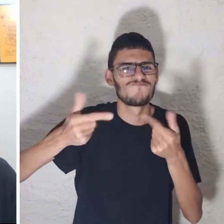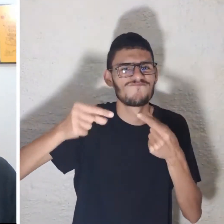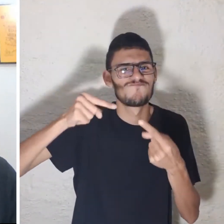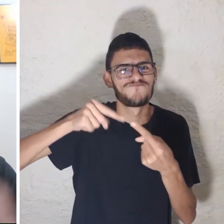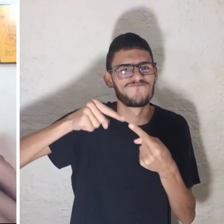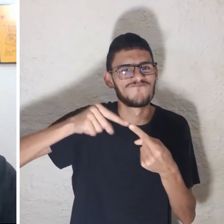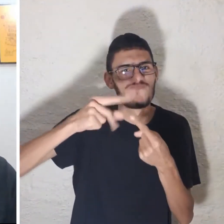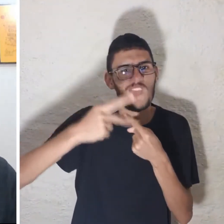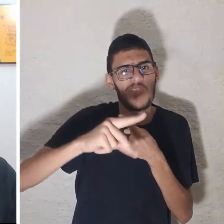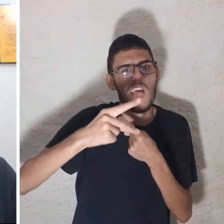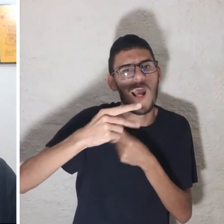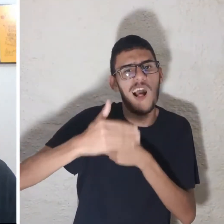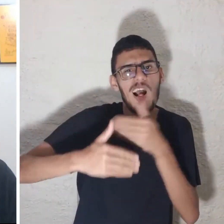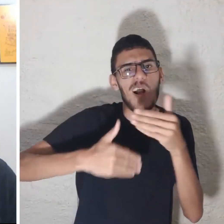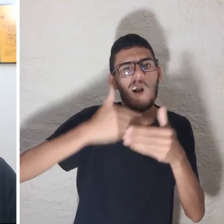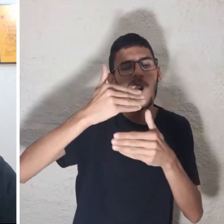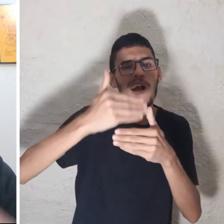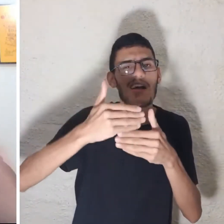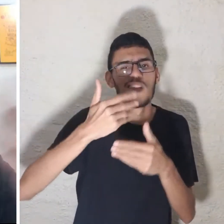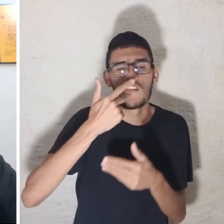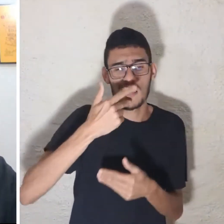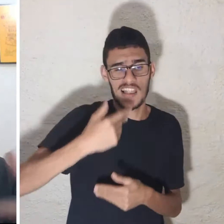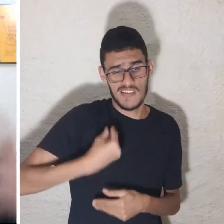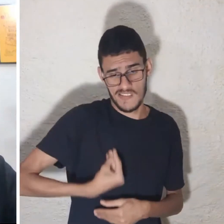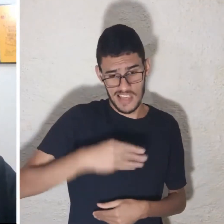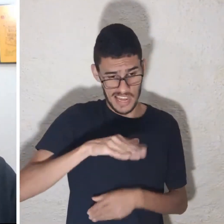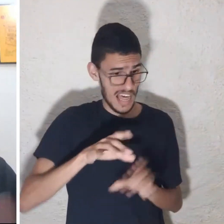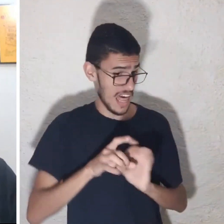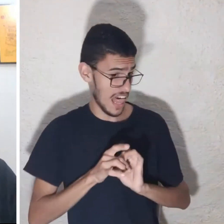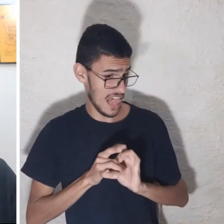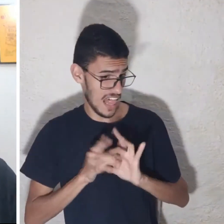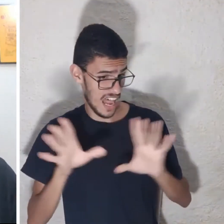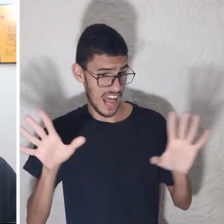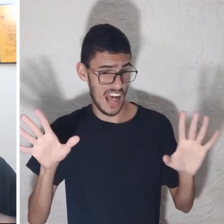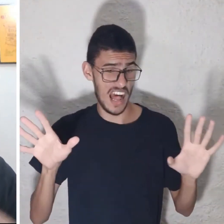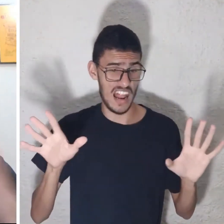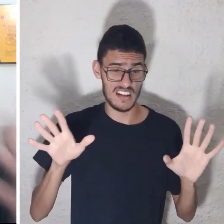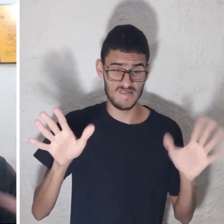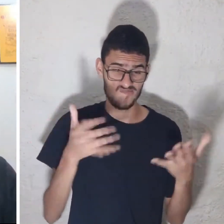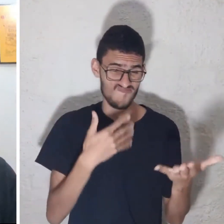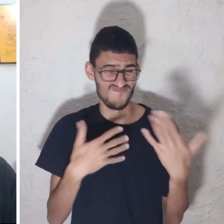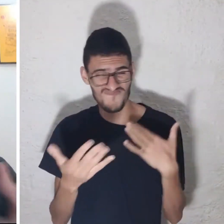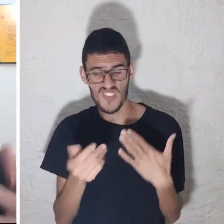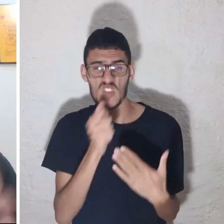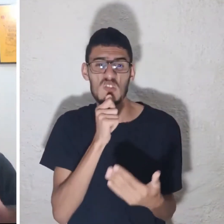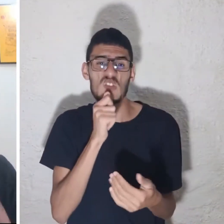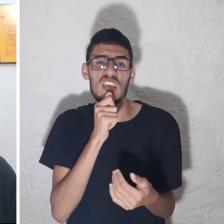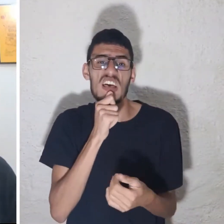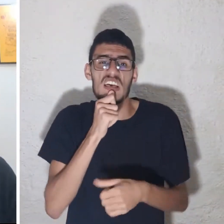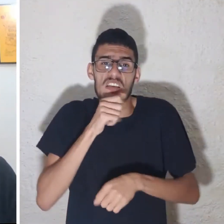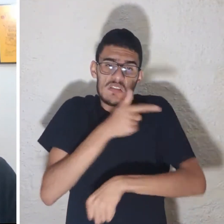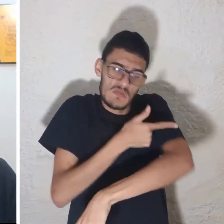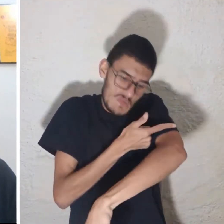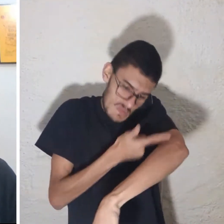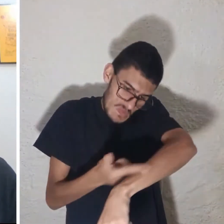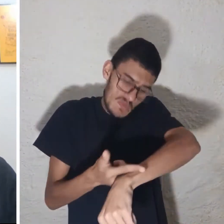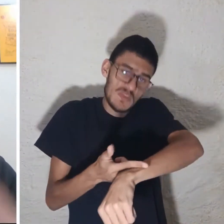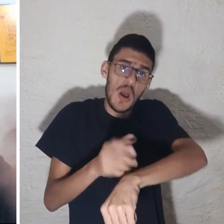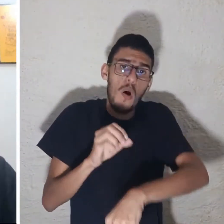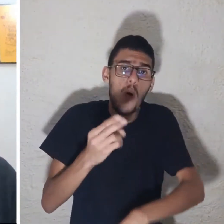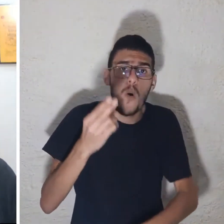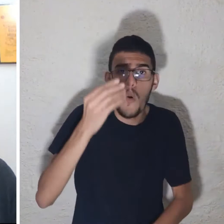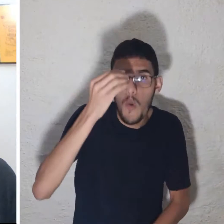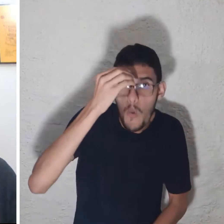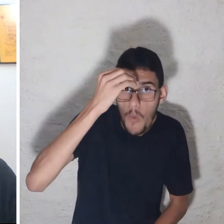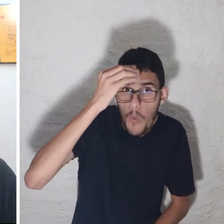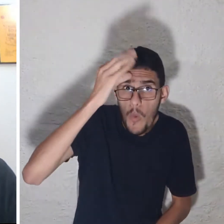a educação ideal, né, para um príncipe. Diziam que ele vivia muito solto e tal, né, talvez não tivesse em termos de disciplina, né, ou talvez